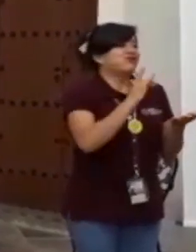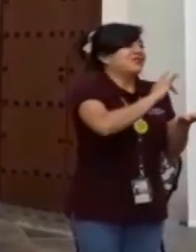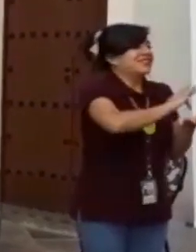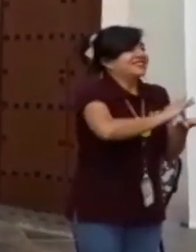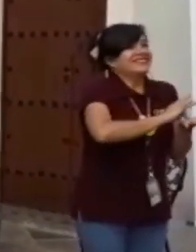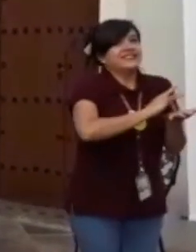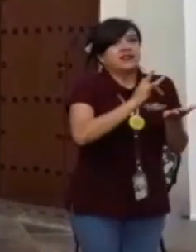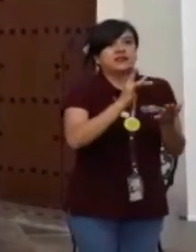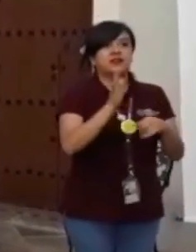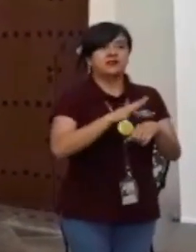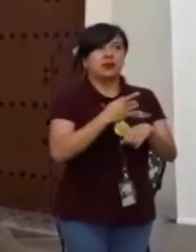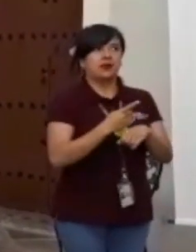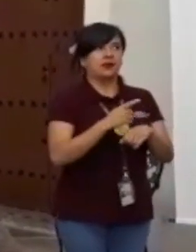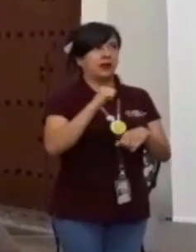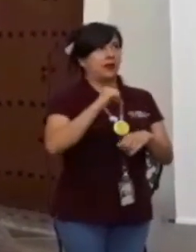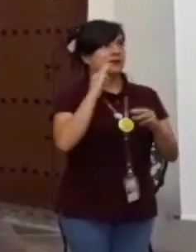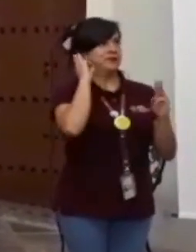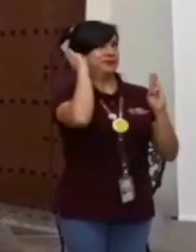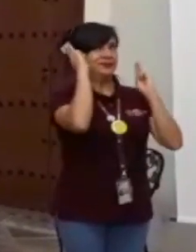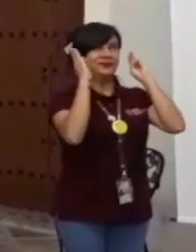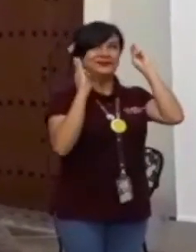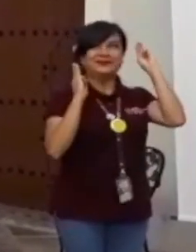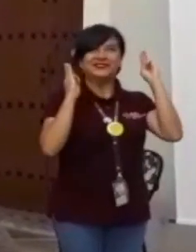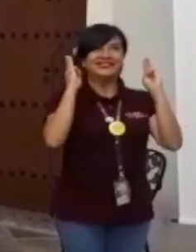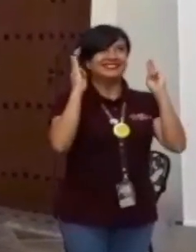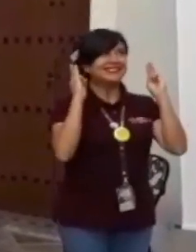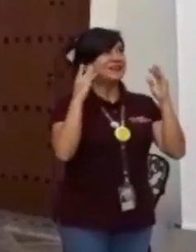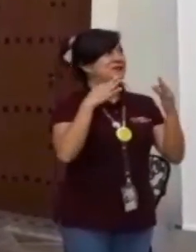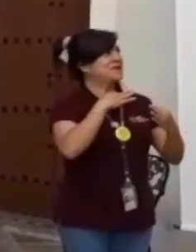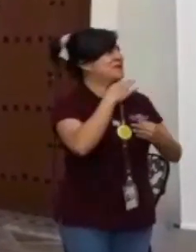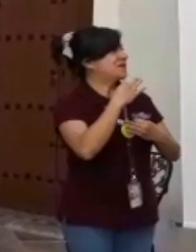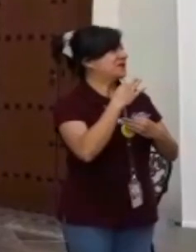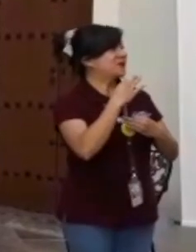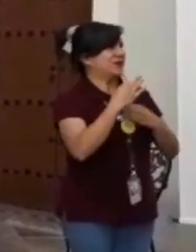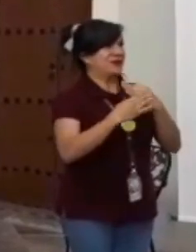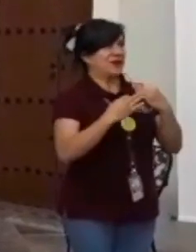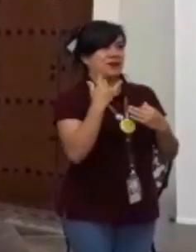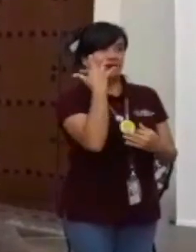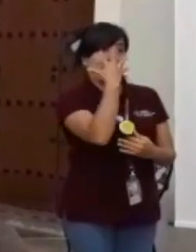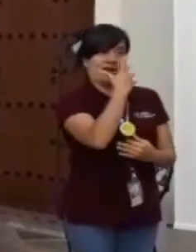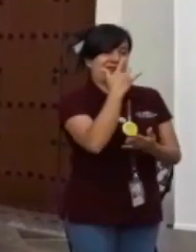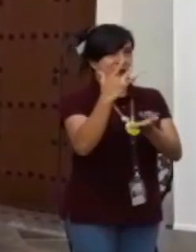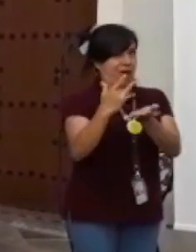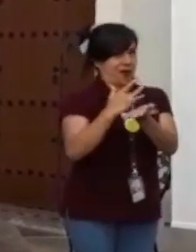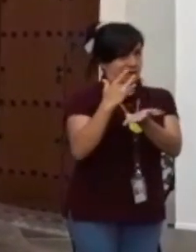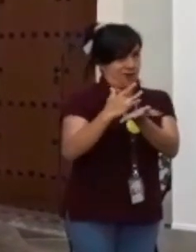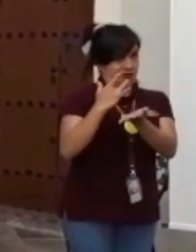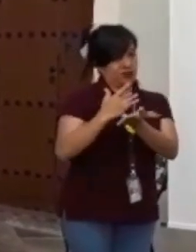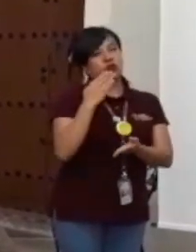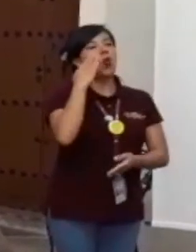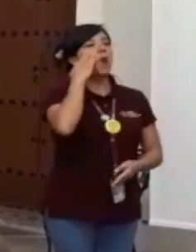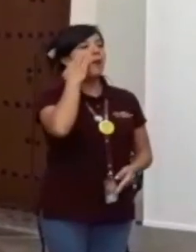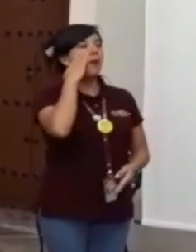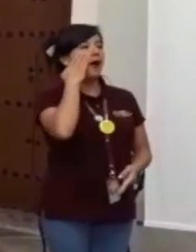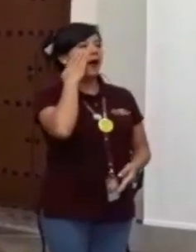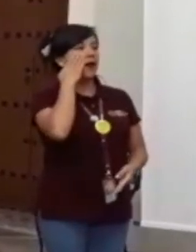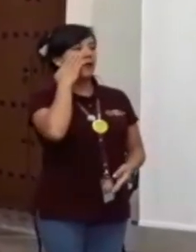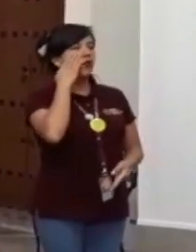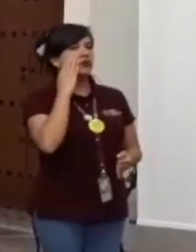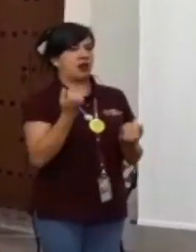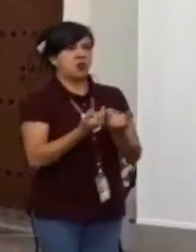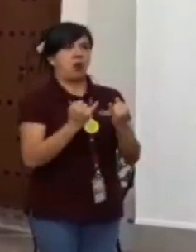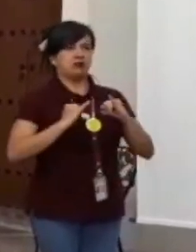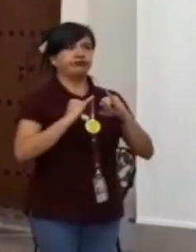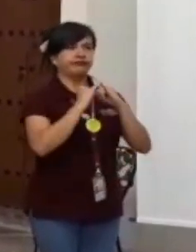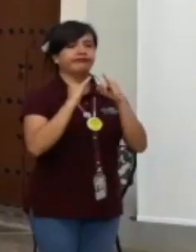porque yo creo que este recinto no hubiera sido posible obtenerlo si no hubiera sido por el apoyo del gobernador Barbosa y de las diferentes instituciones